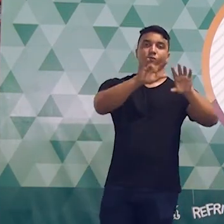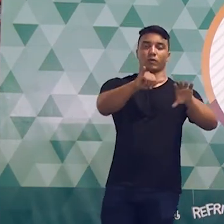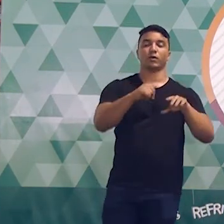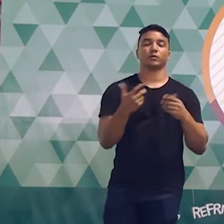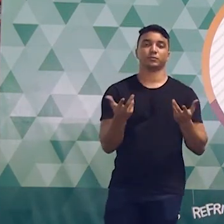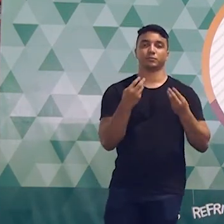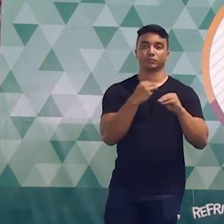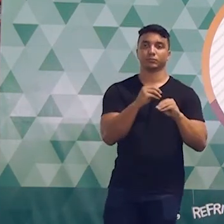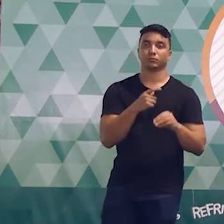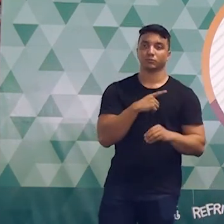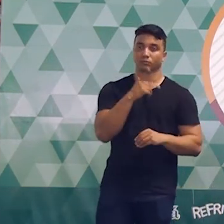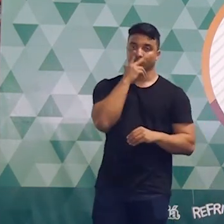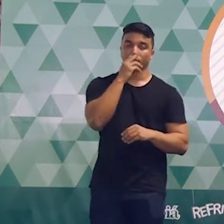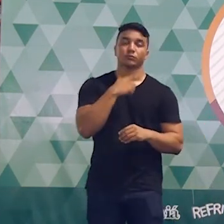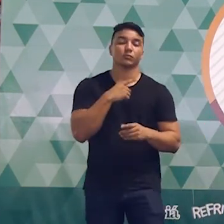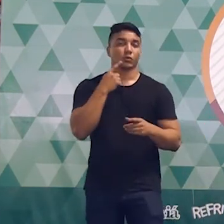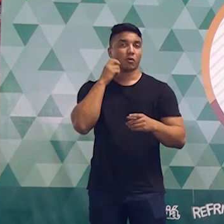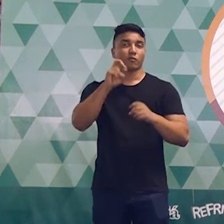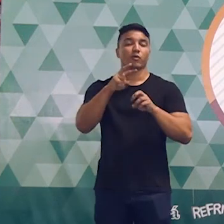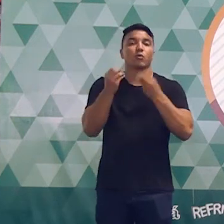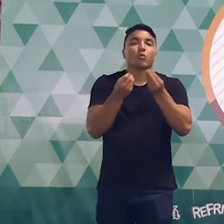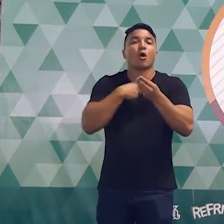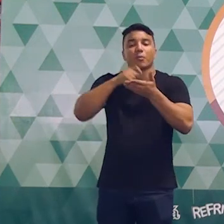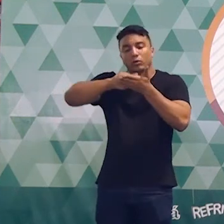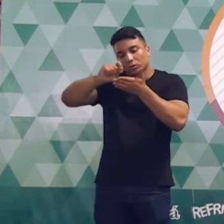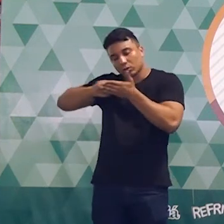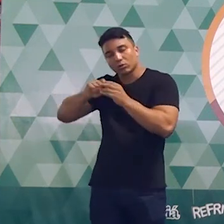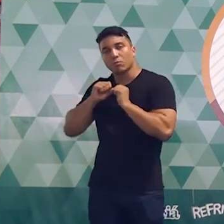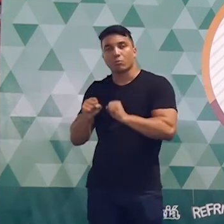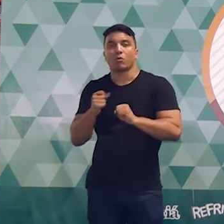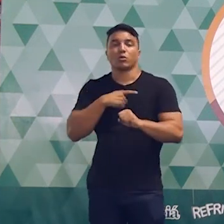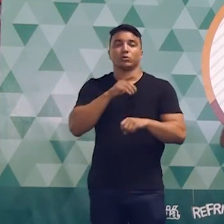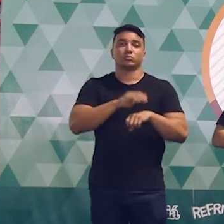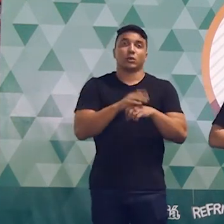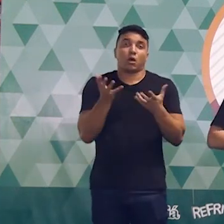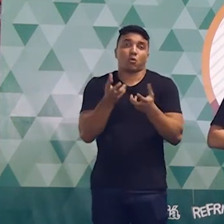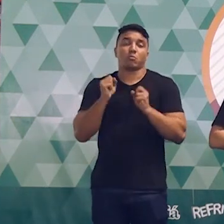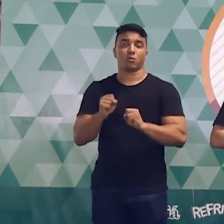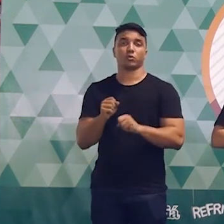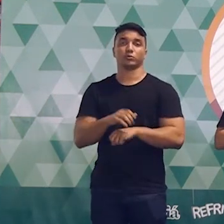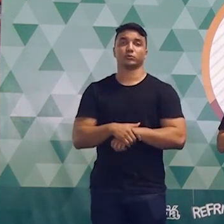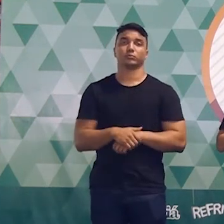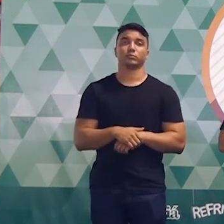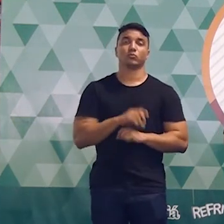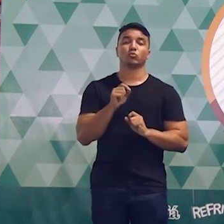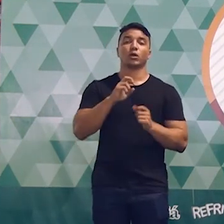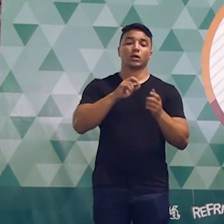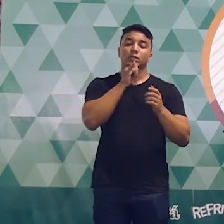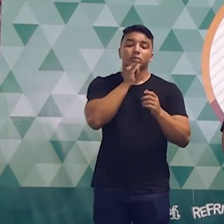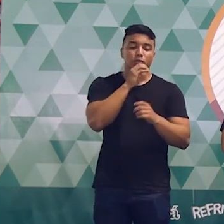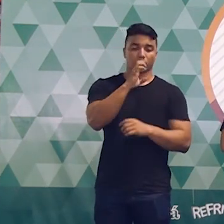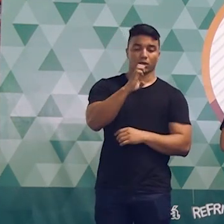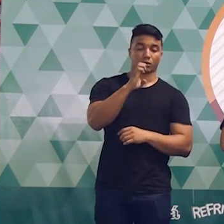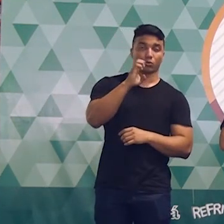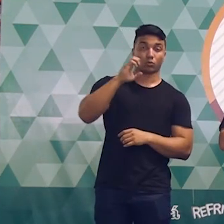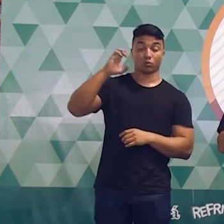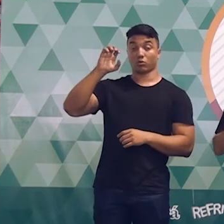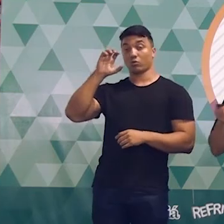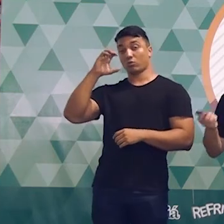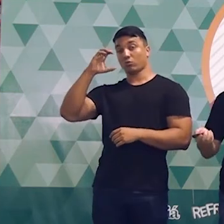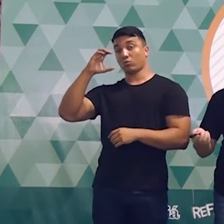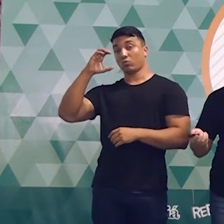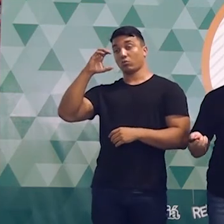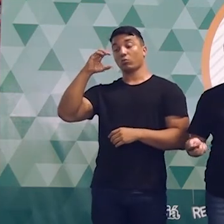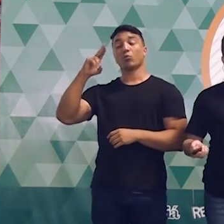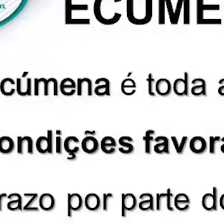outras. Então depois você pode só dar uma olhada e fazer as anotações, ou mesmo agora, se você desejar. O que é uma região ecúmena e uma